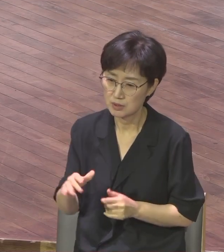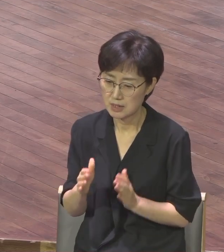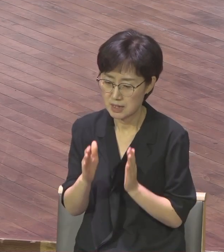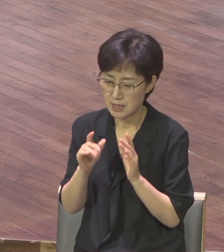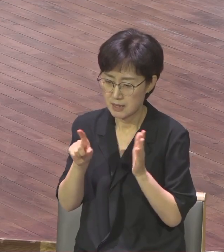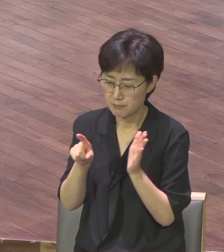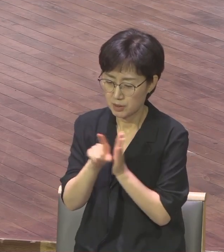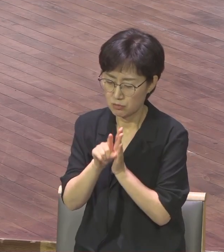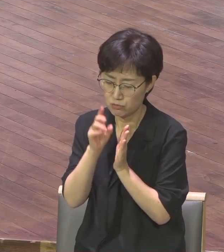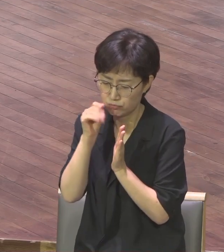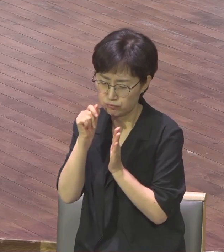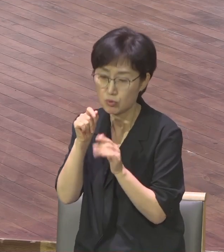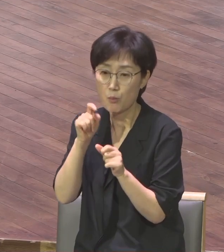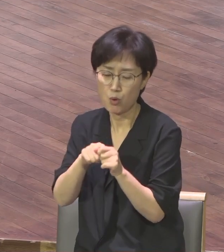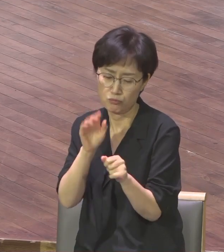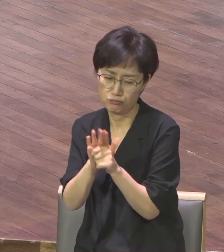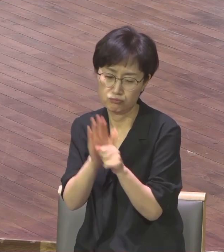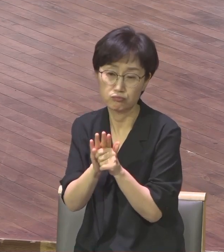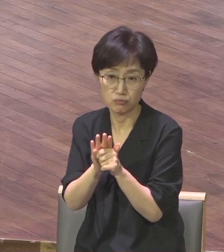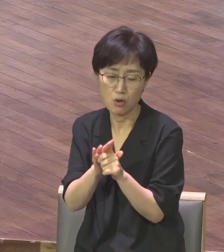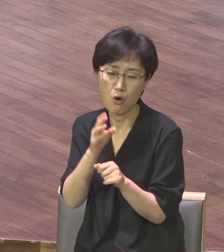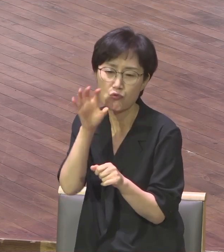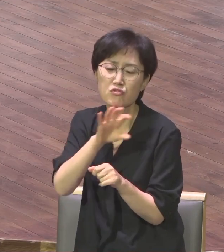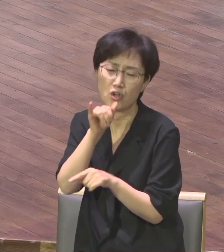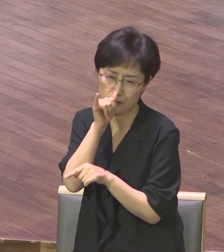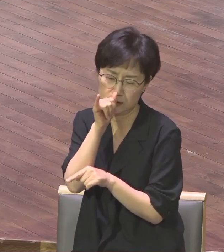이 훈련 시스템이 되어 있습니다. 훈련 받아요.